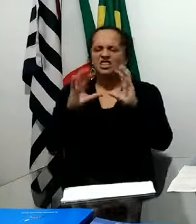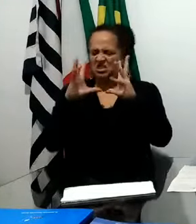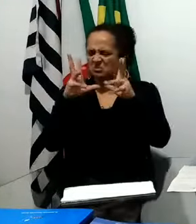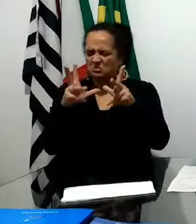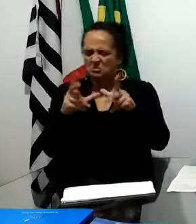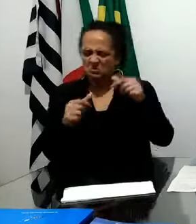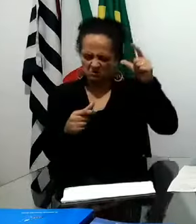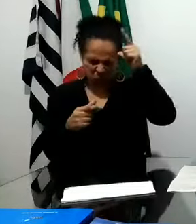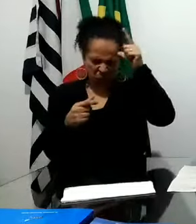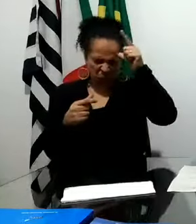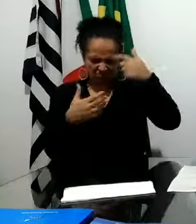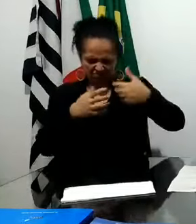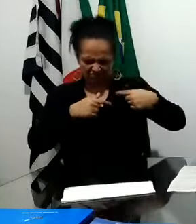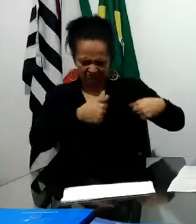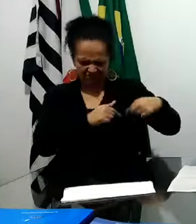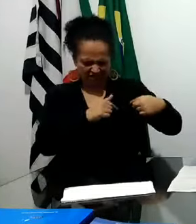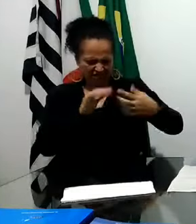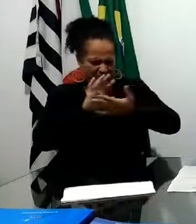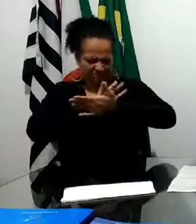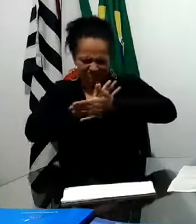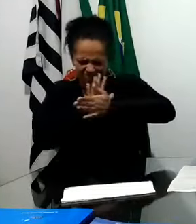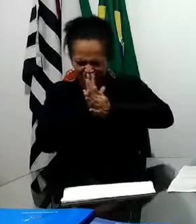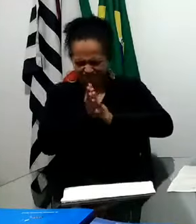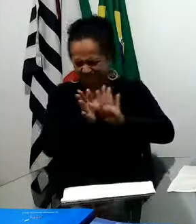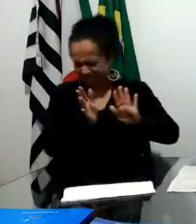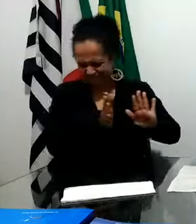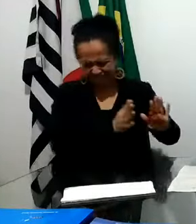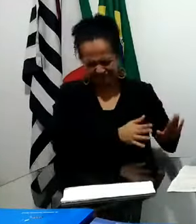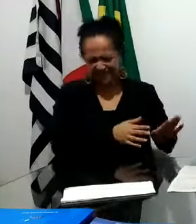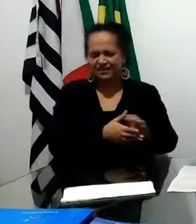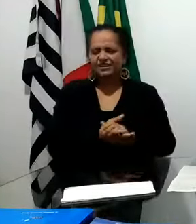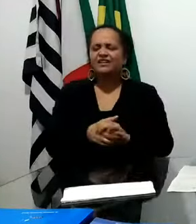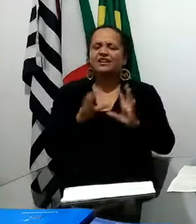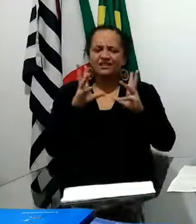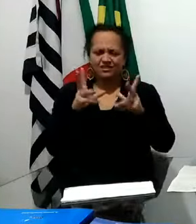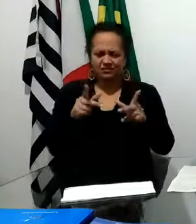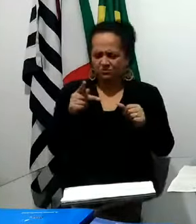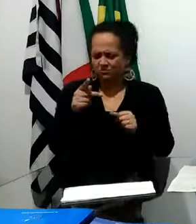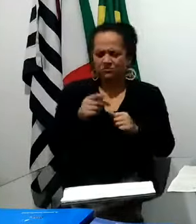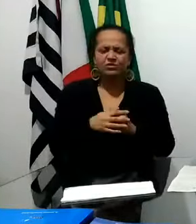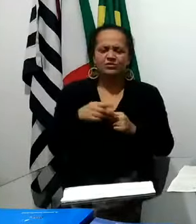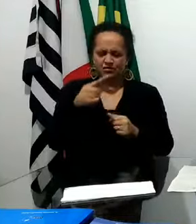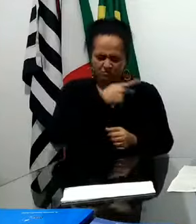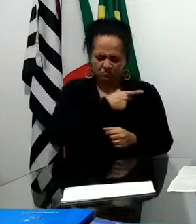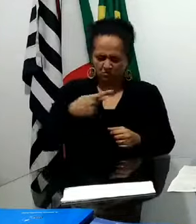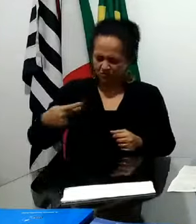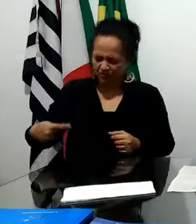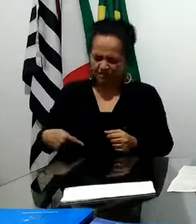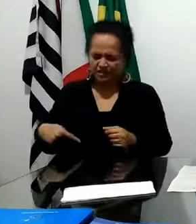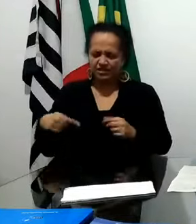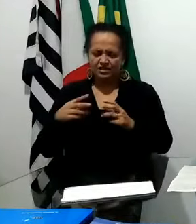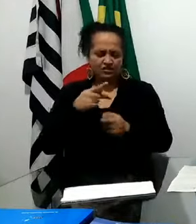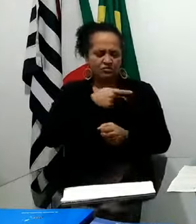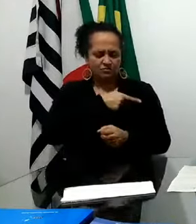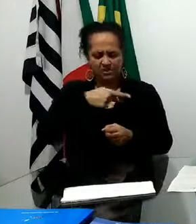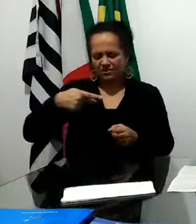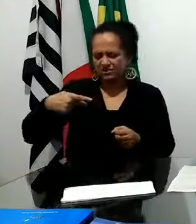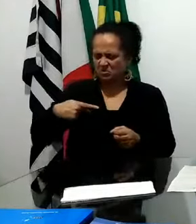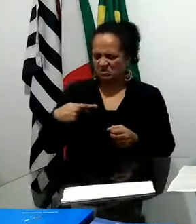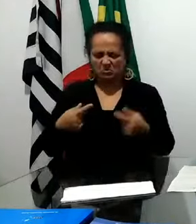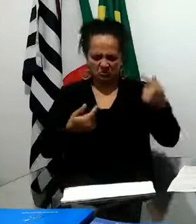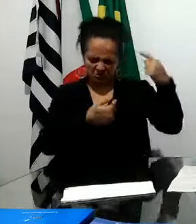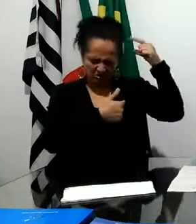inimigo, toda a arma forjada do diabo contra as autoridades políticas, contra as autoridades espirituais, contra a